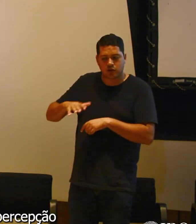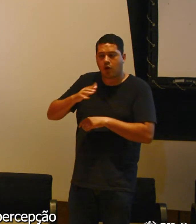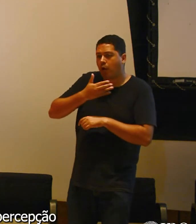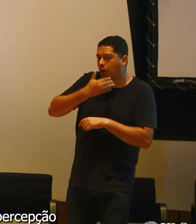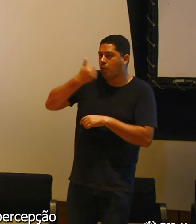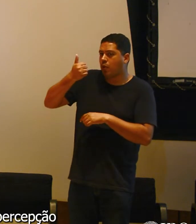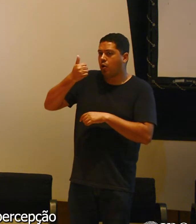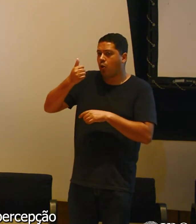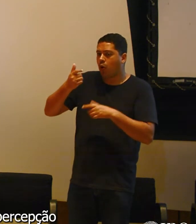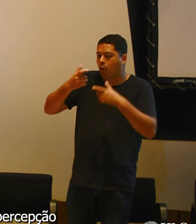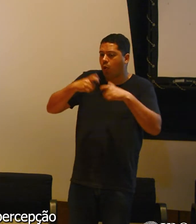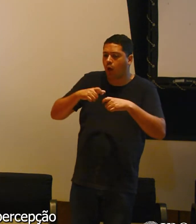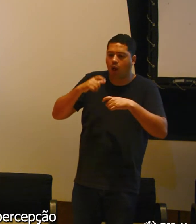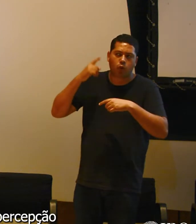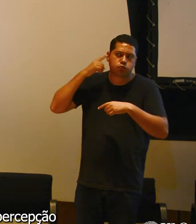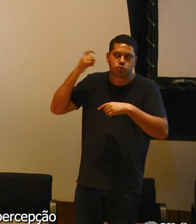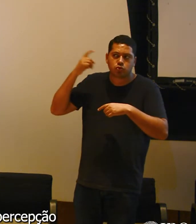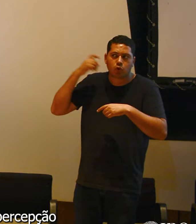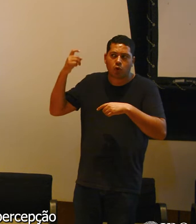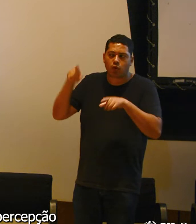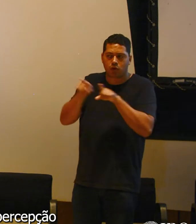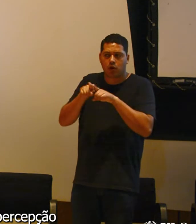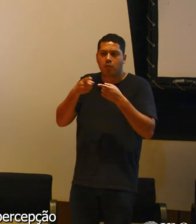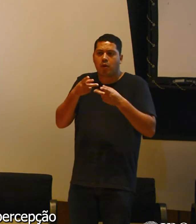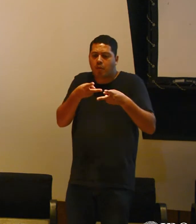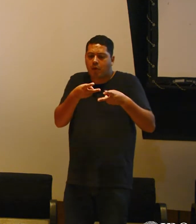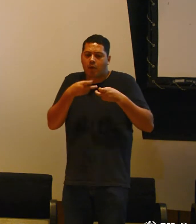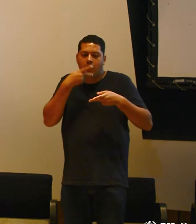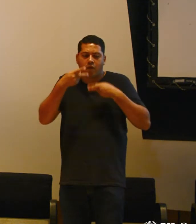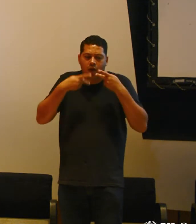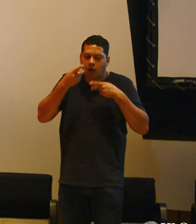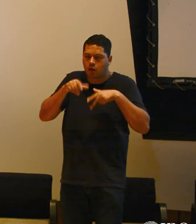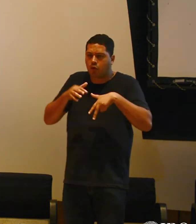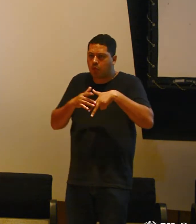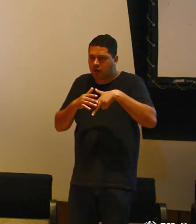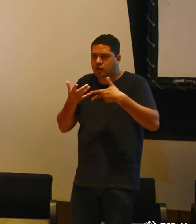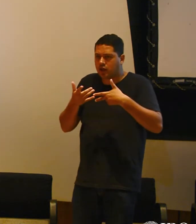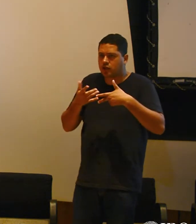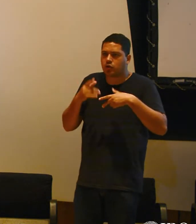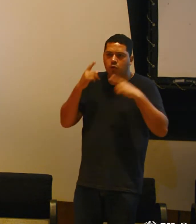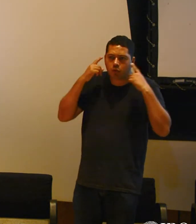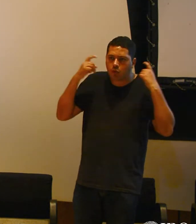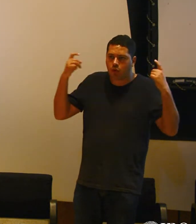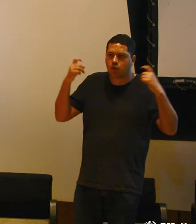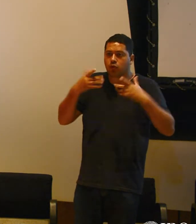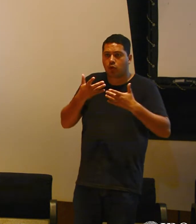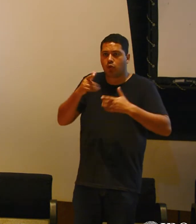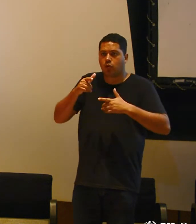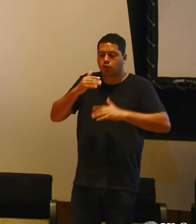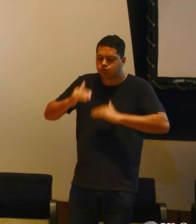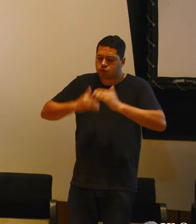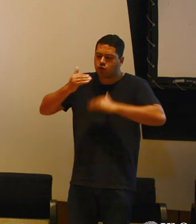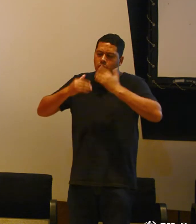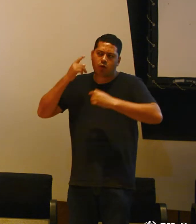do som e a percepção de fala dos nossos pacientes no ruído. Então, o desenvolvimento auditivo precoce,